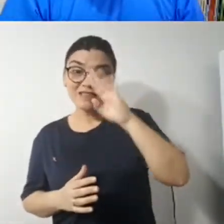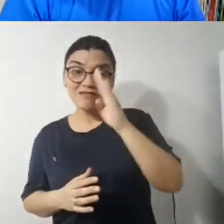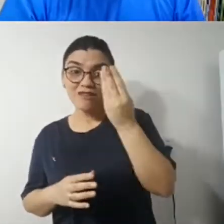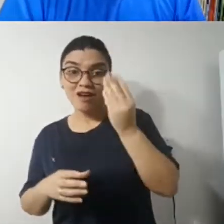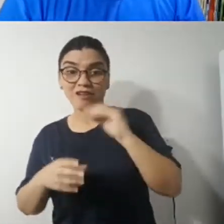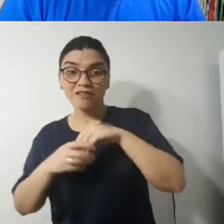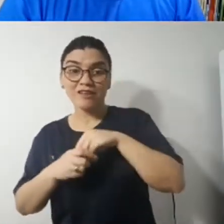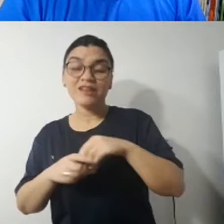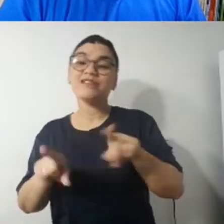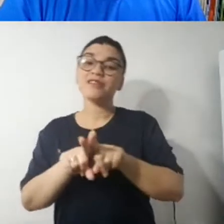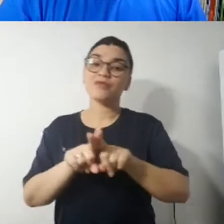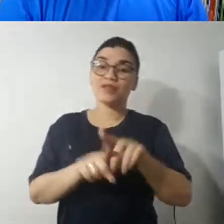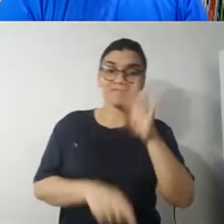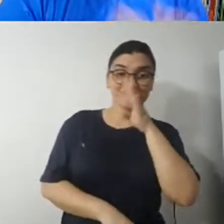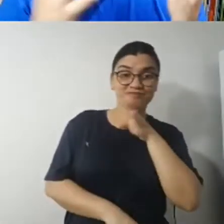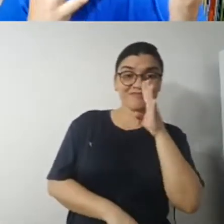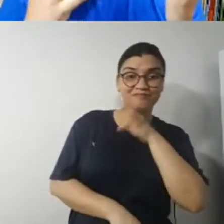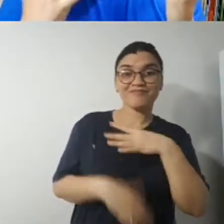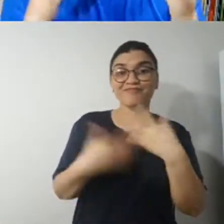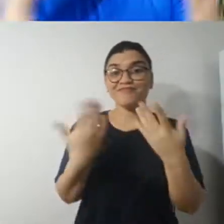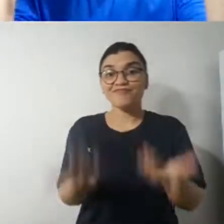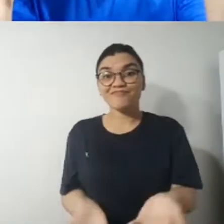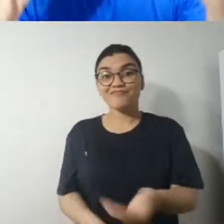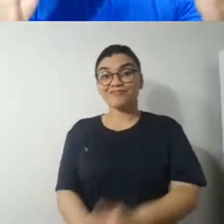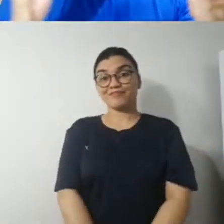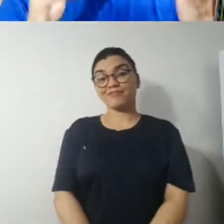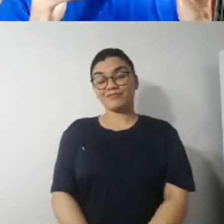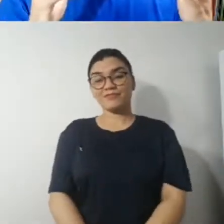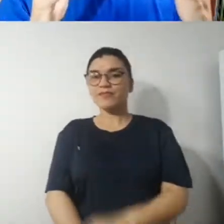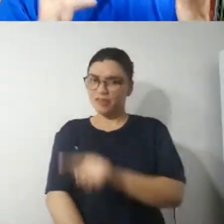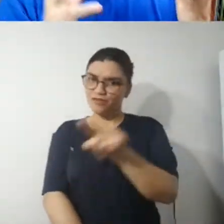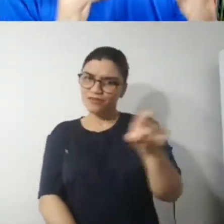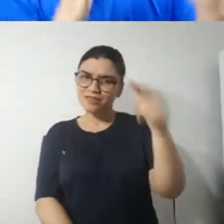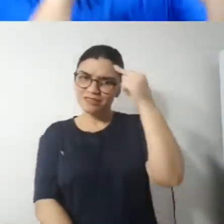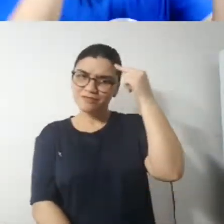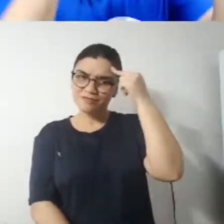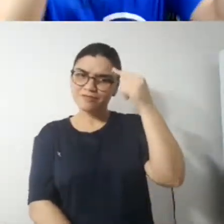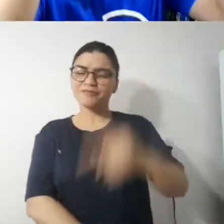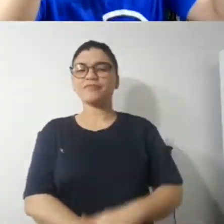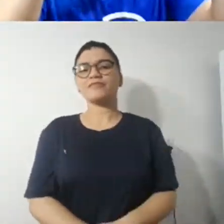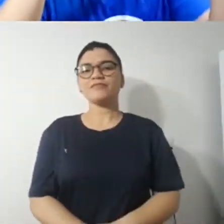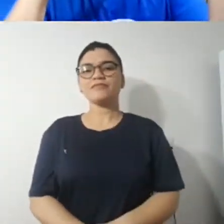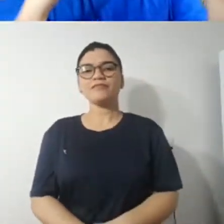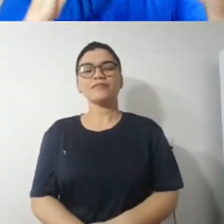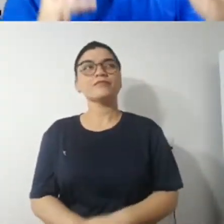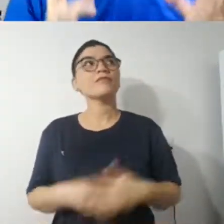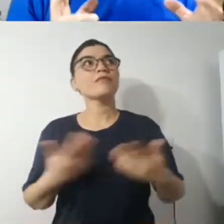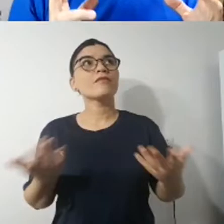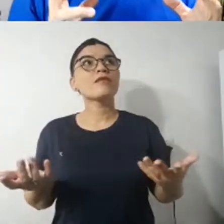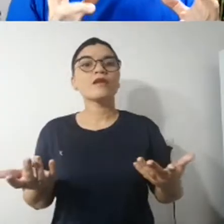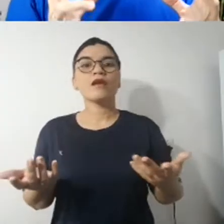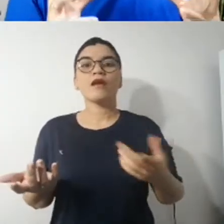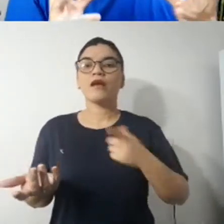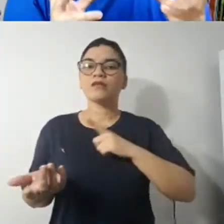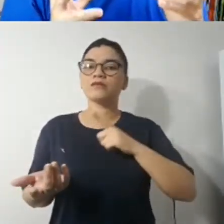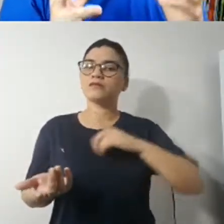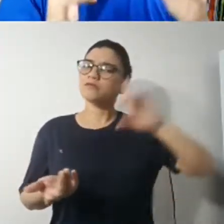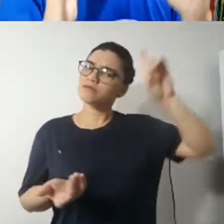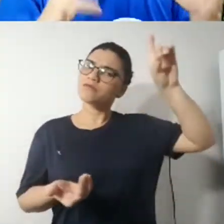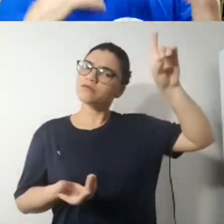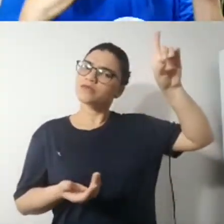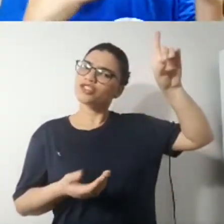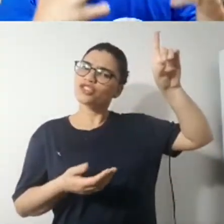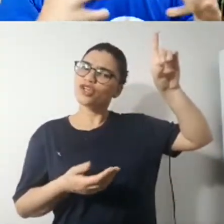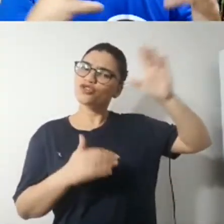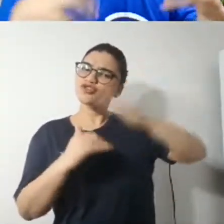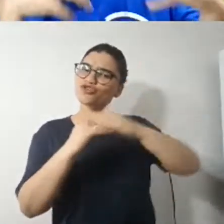Deus. Então, meu irmão, pensa isso. Nós fomos colocados numa posição que nós somos